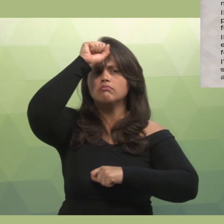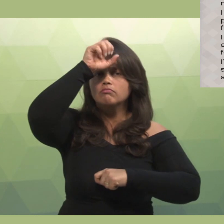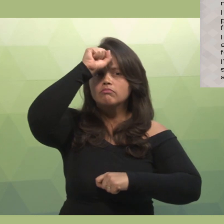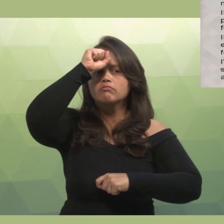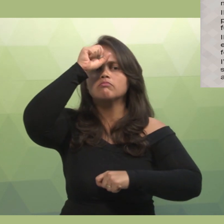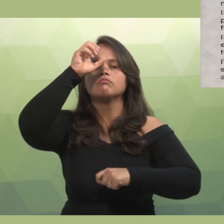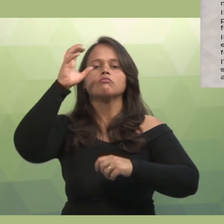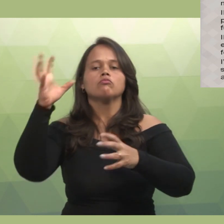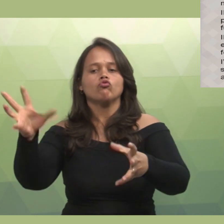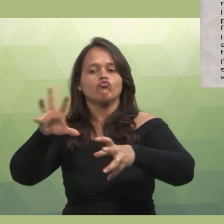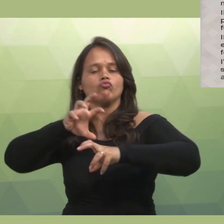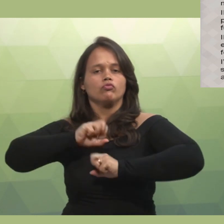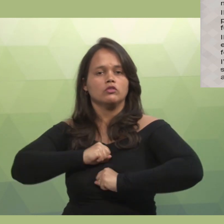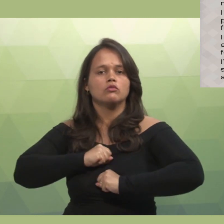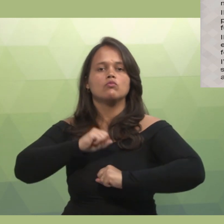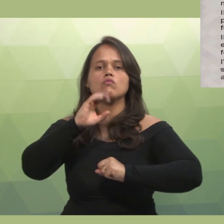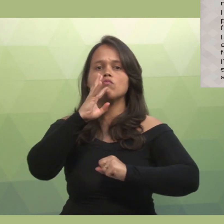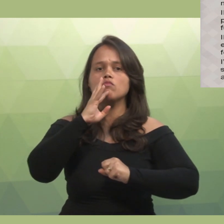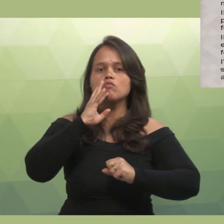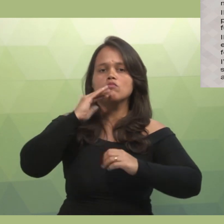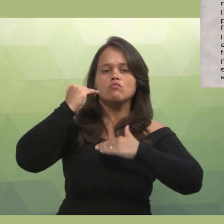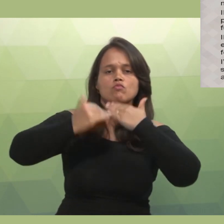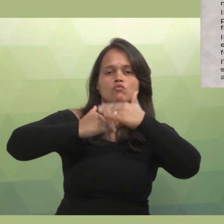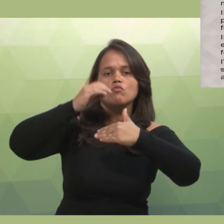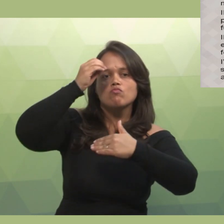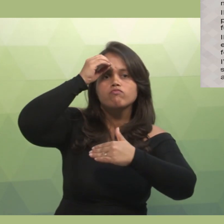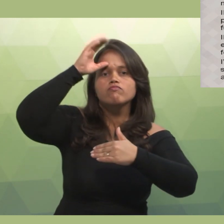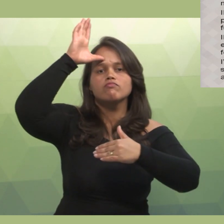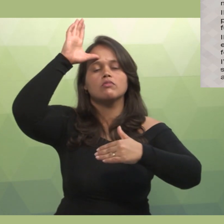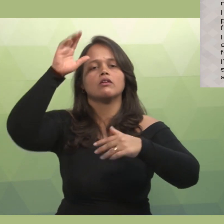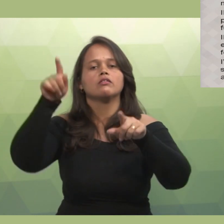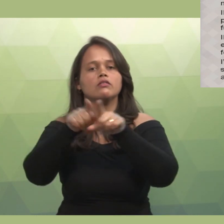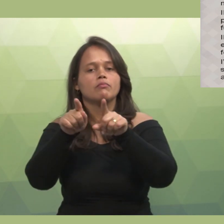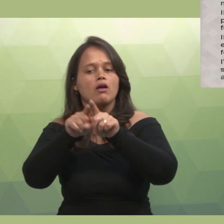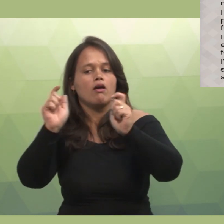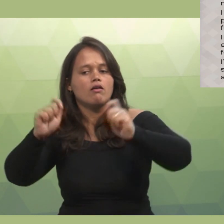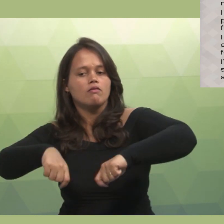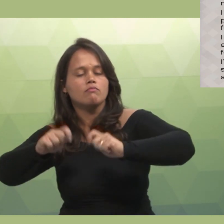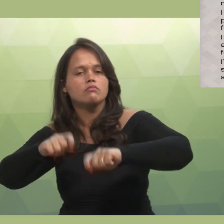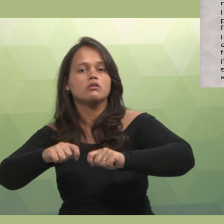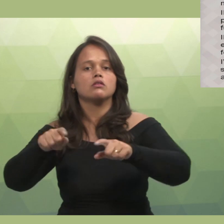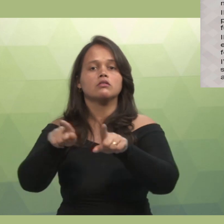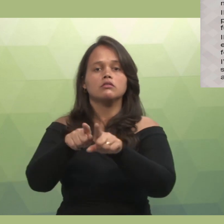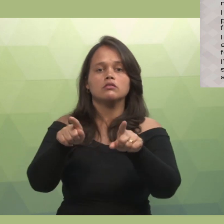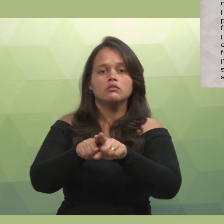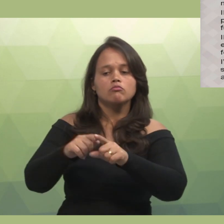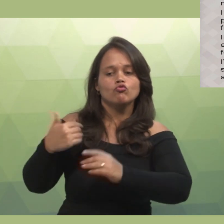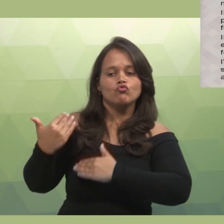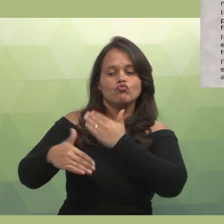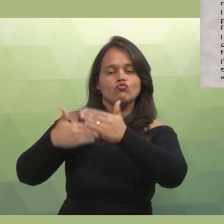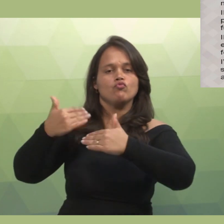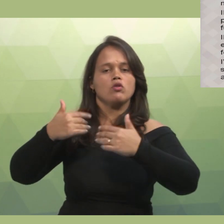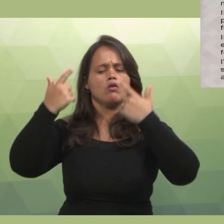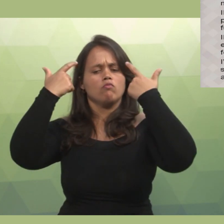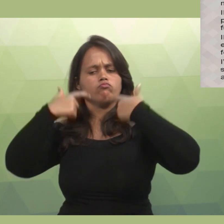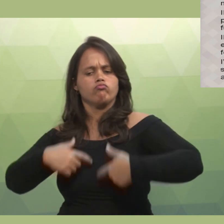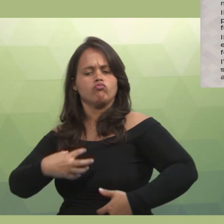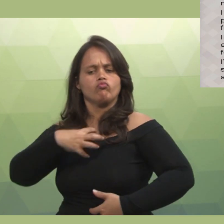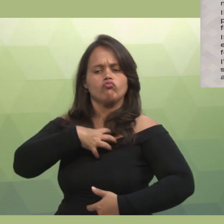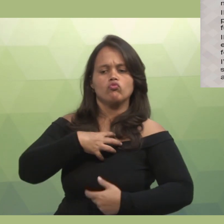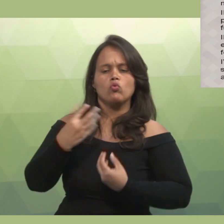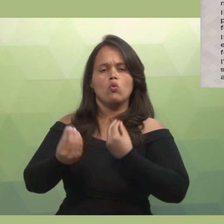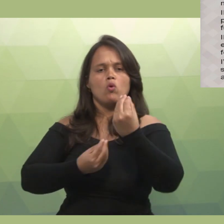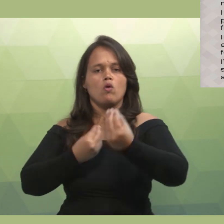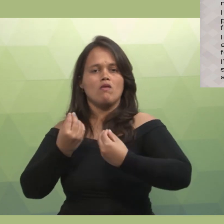desenvolvimento da capacidade de aprendizagem, tendo em vista a aquisição de conhecimentos e habilidades e a formação de